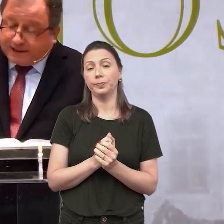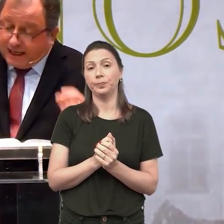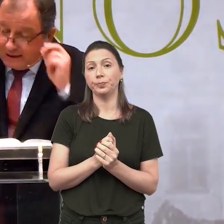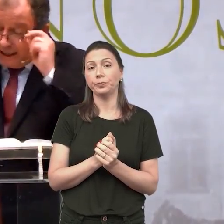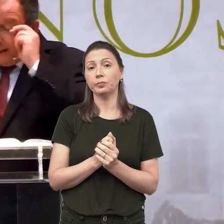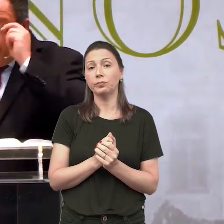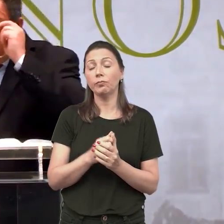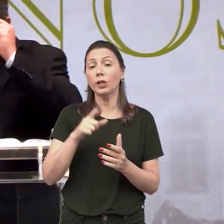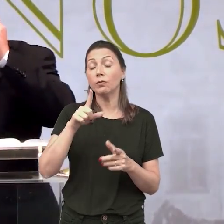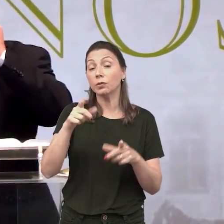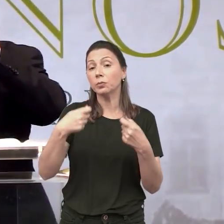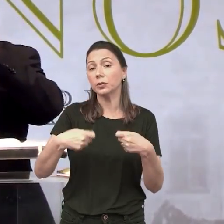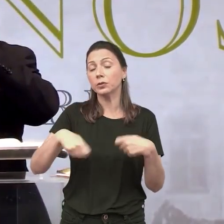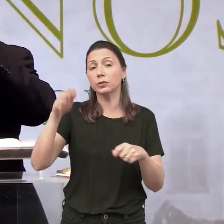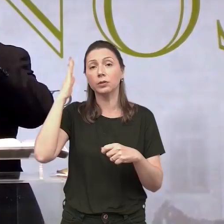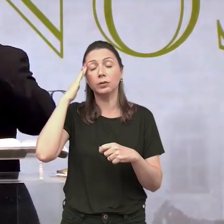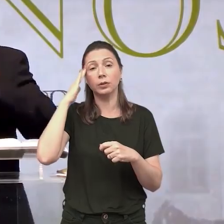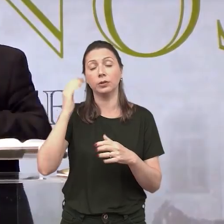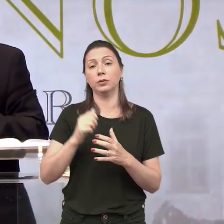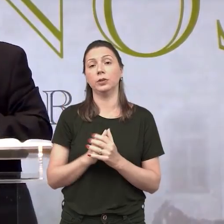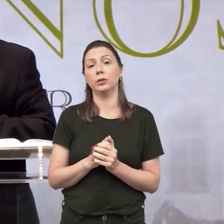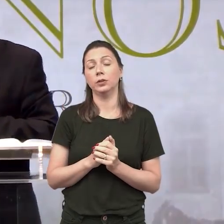E você tem que entender,